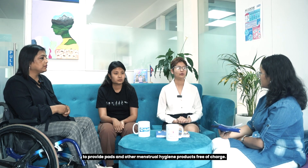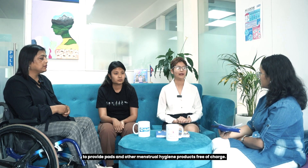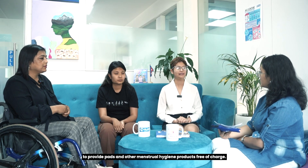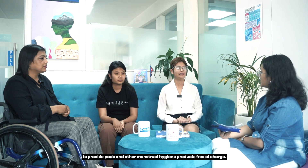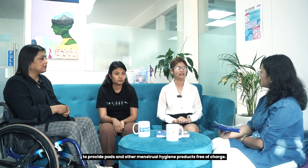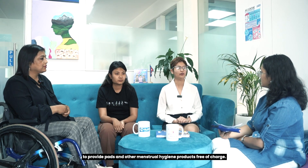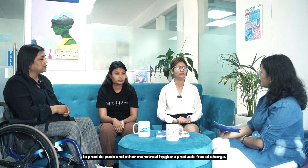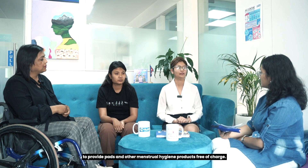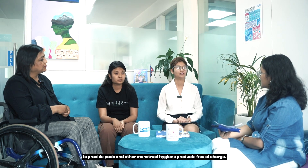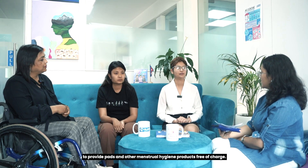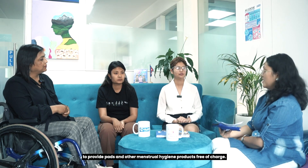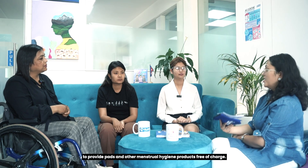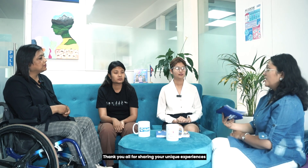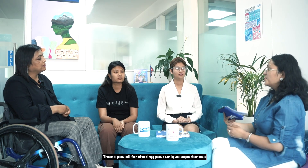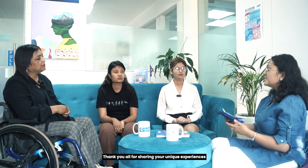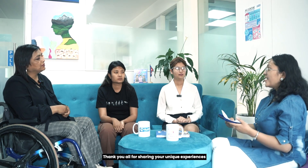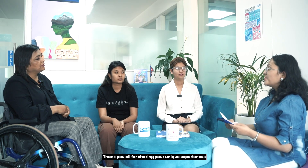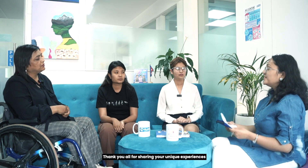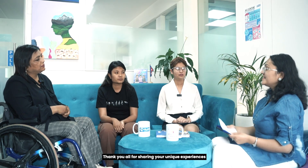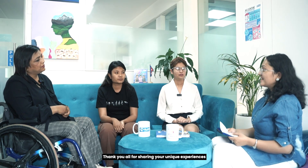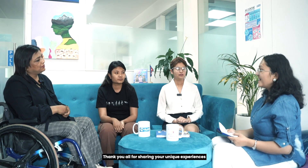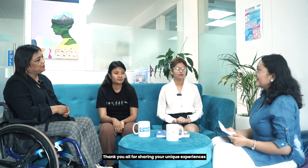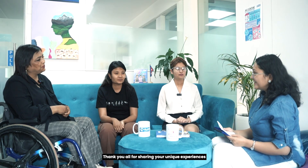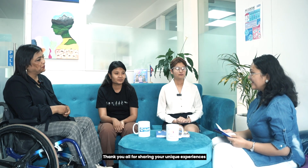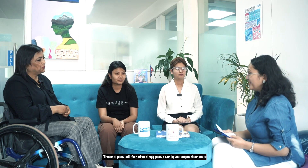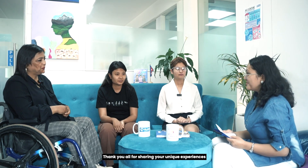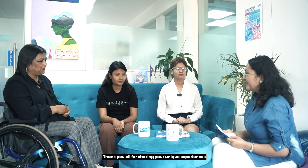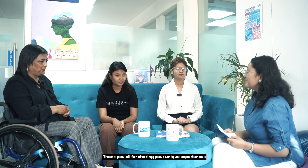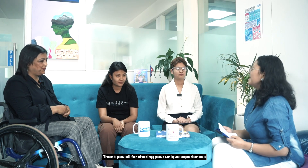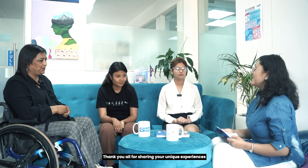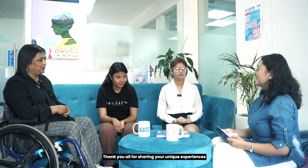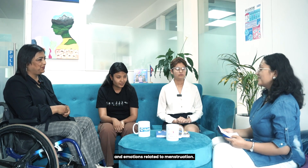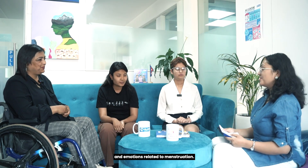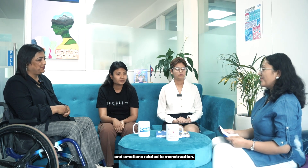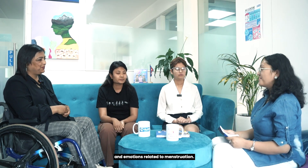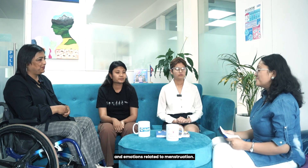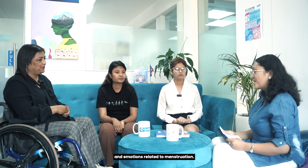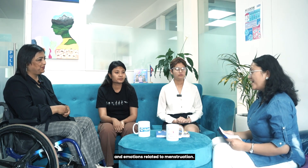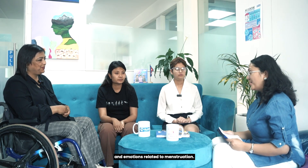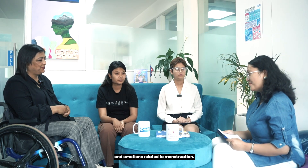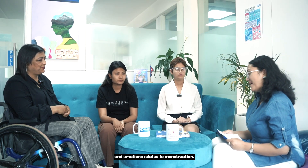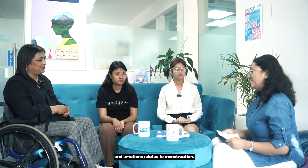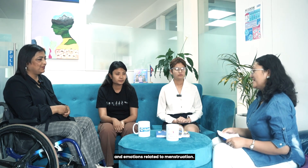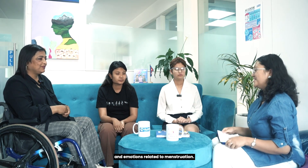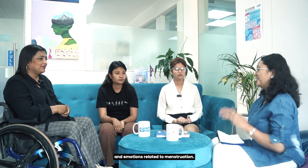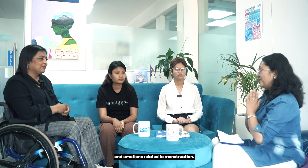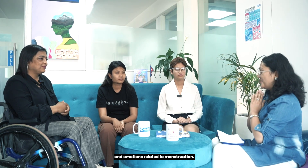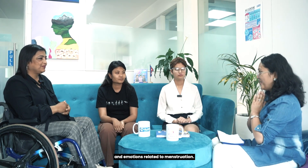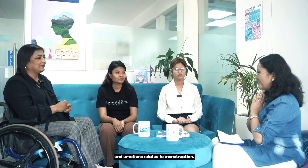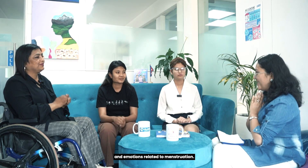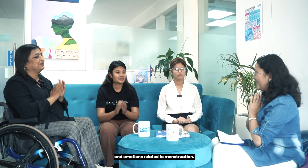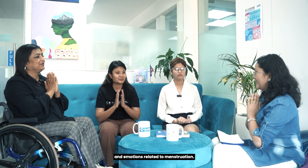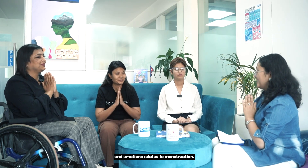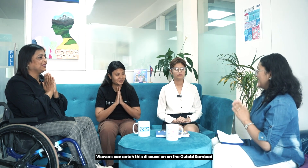गराउने कुरा चाहिँ राज्यले गर्नुपर्छ। हुन्छ, यहाँहरू तिनैजनालाई धेरै धेरै धन्यवाद महिनावारीसँग जोडिएको आफ्नो भोगाई अनुभव हामीसँग सेयर